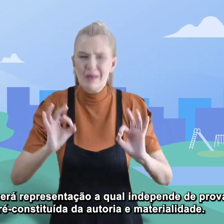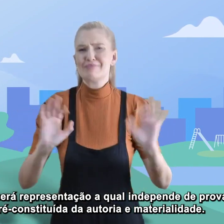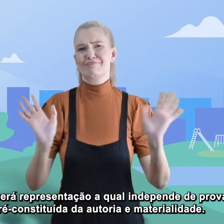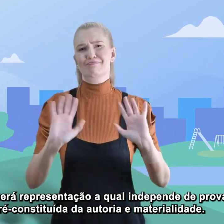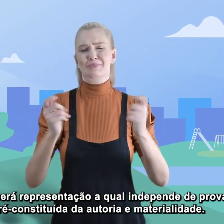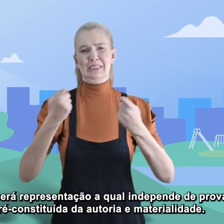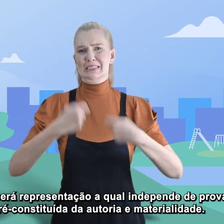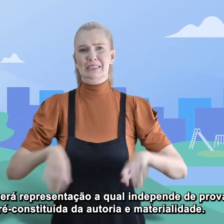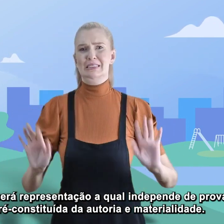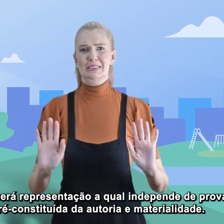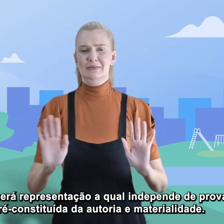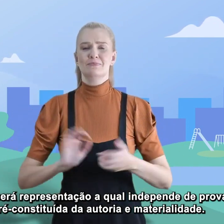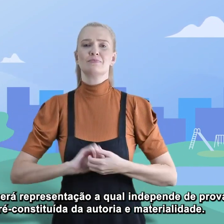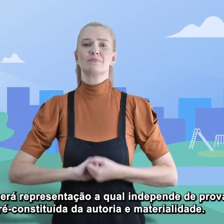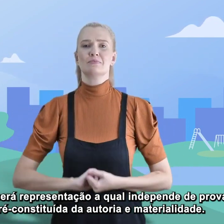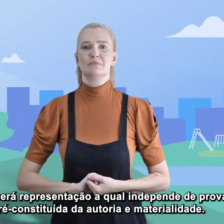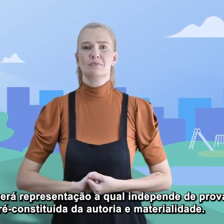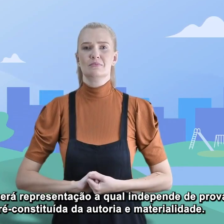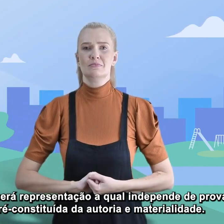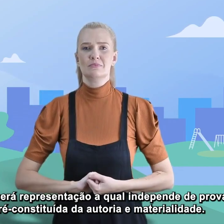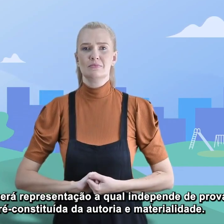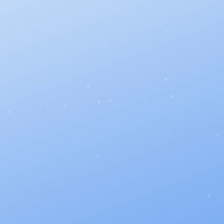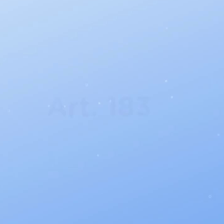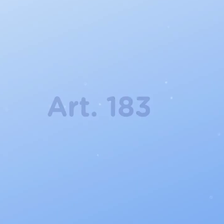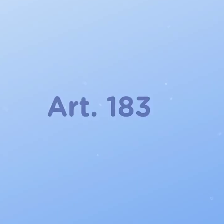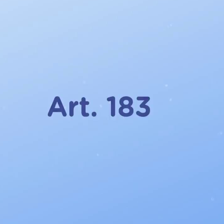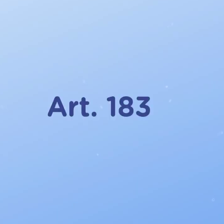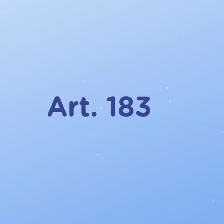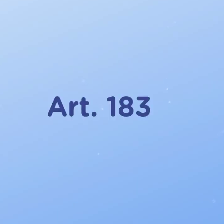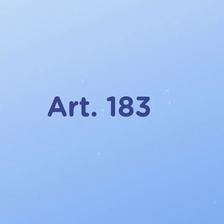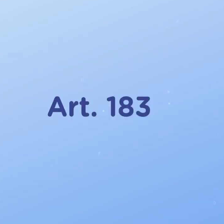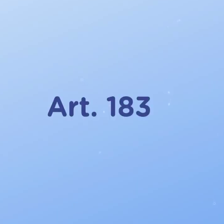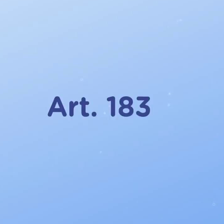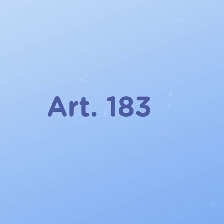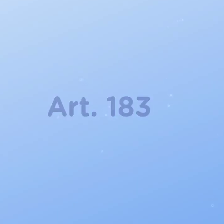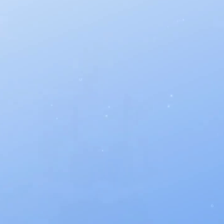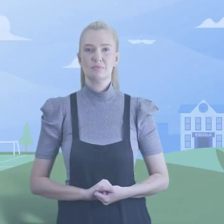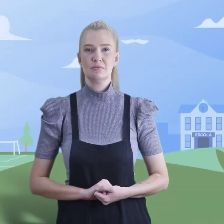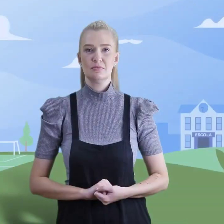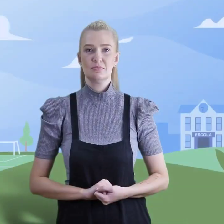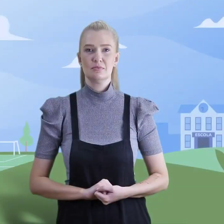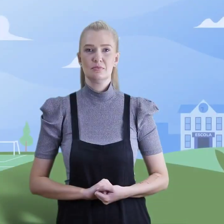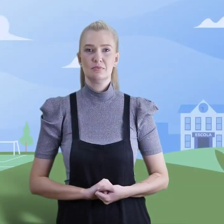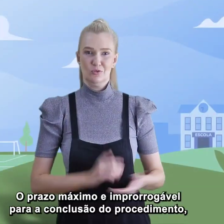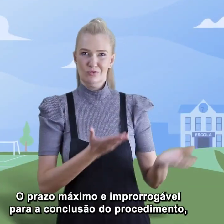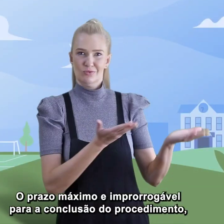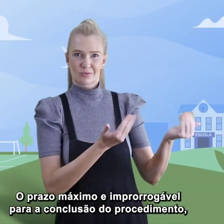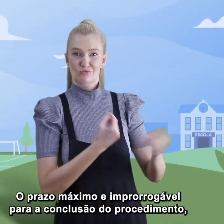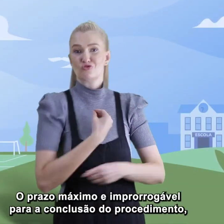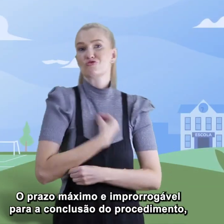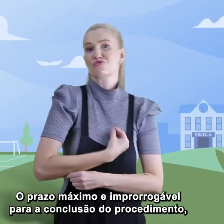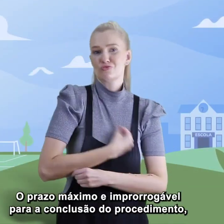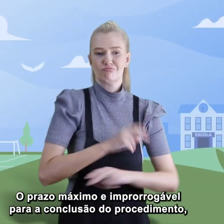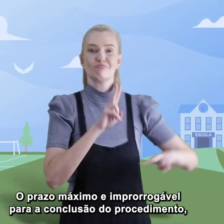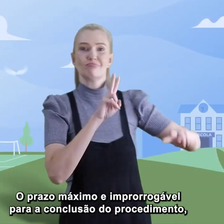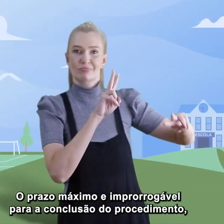da autoria e materialidade. Artigo 183. O prazo máximo e